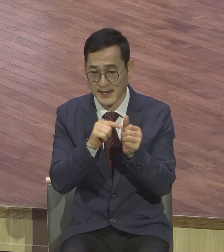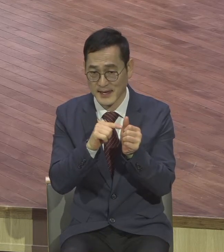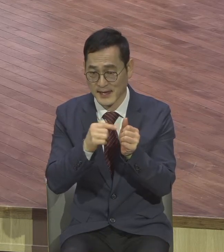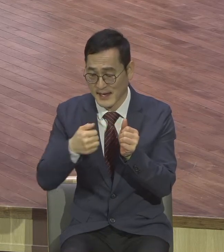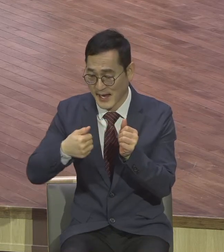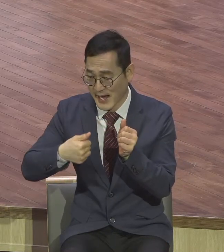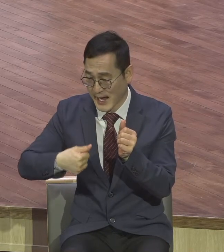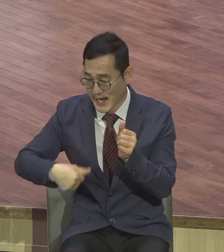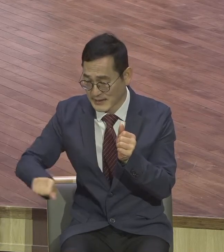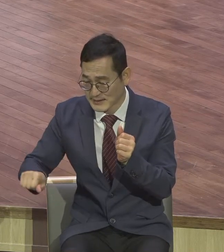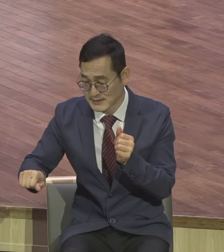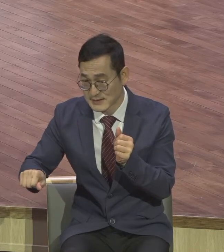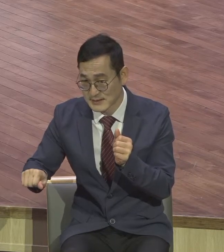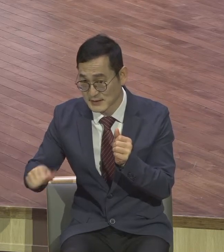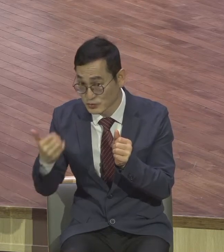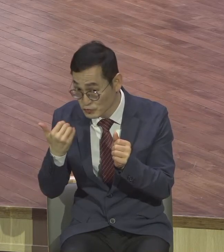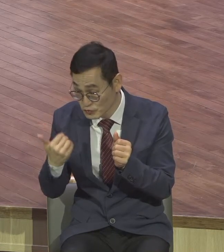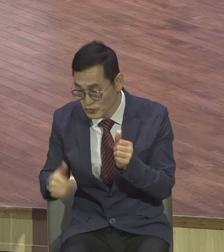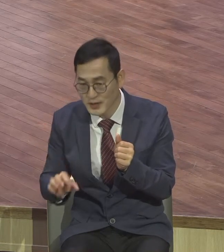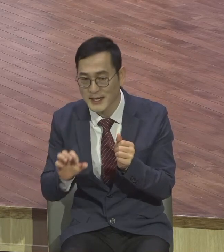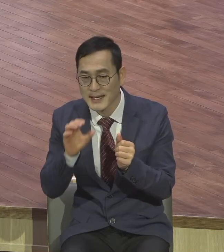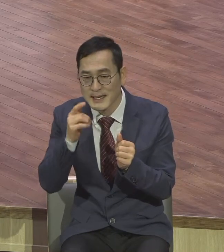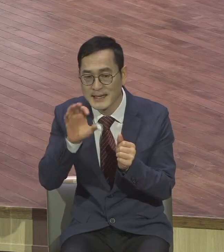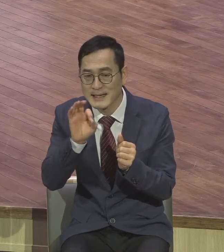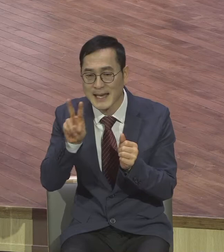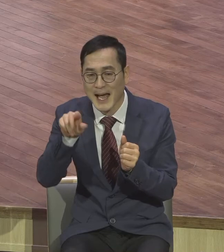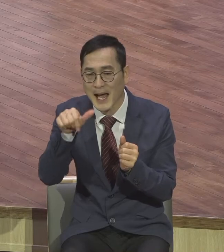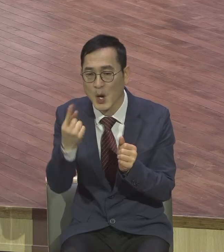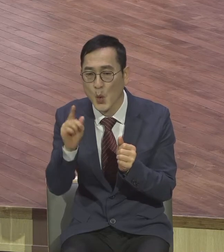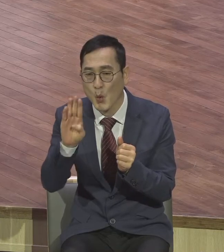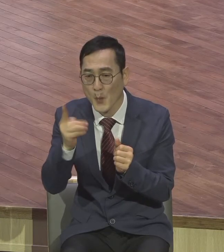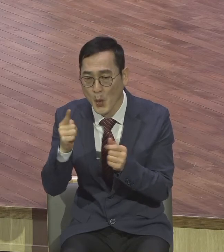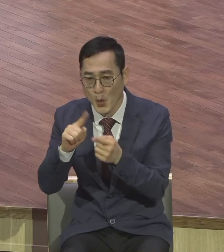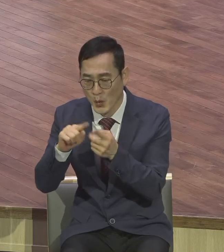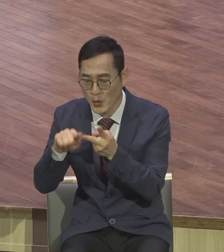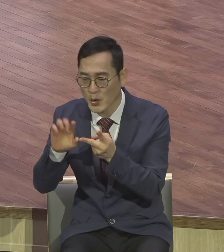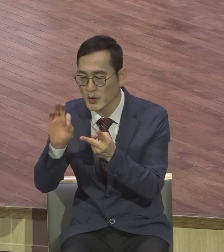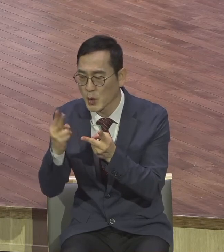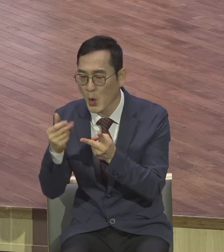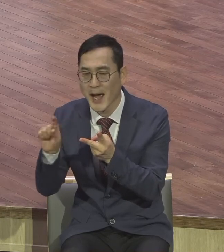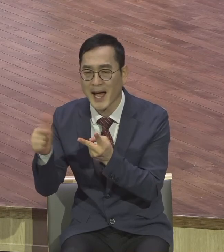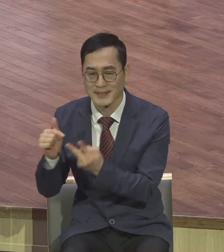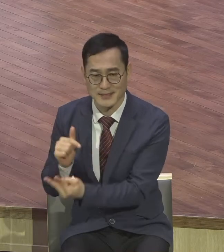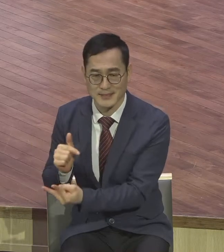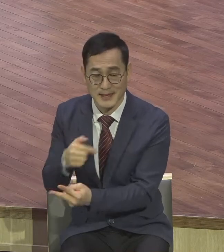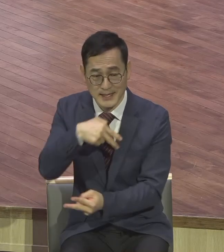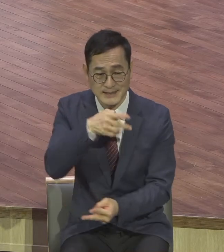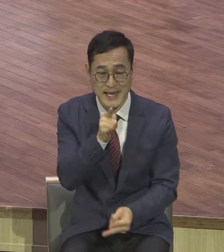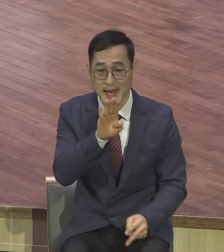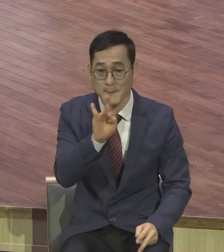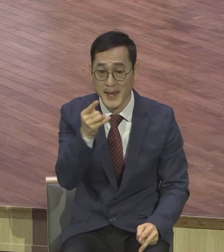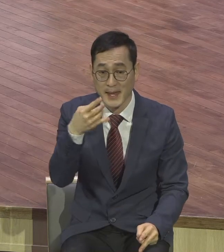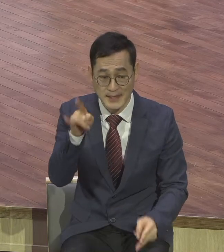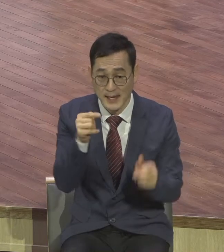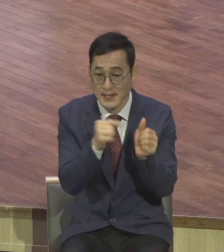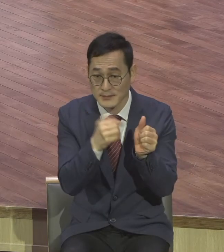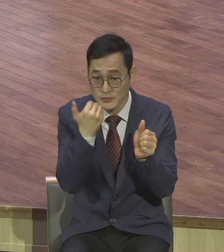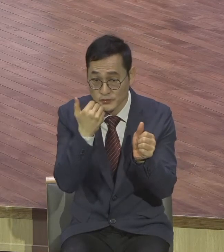아들이 누구냐? 야곱의 요한입니다. 야곱의 요한은 세배대의 아들입니다. 세배대가 누구냐? 당시에